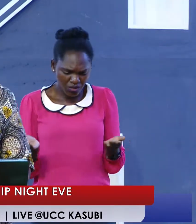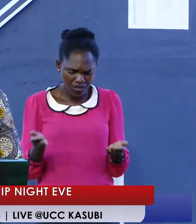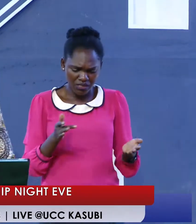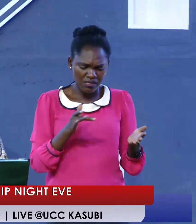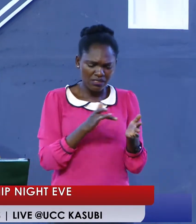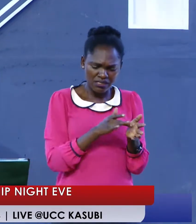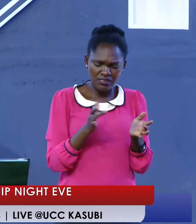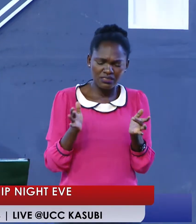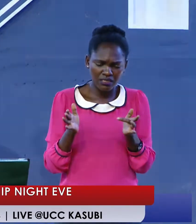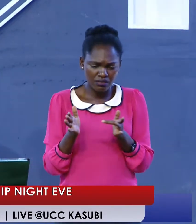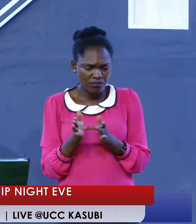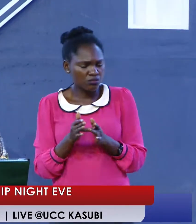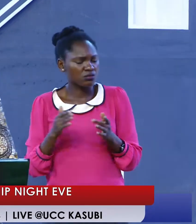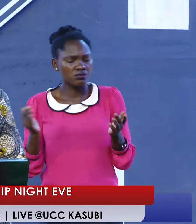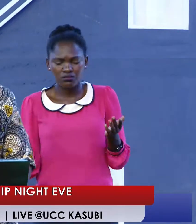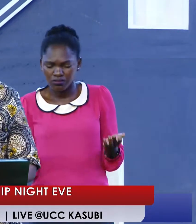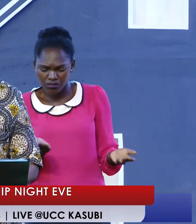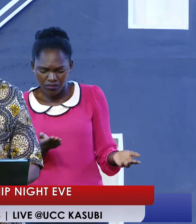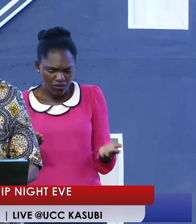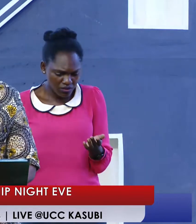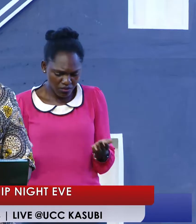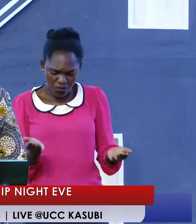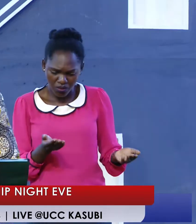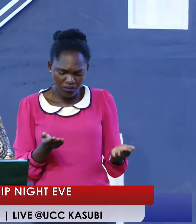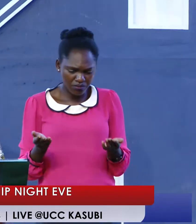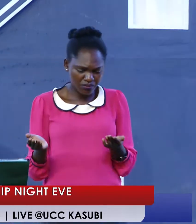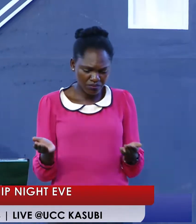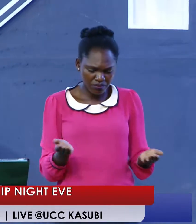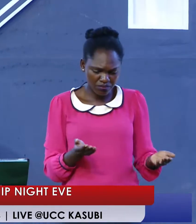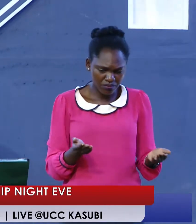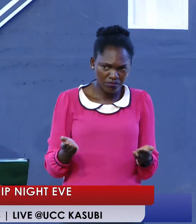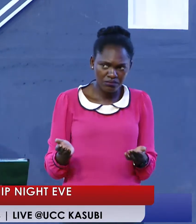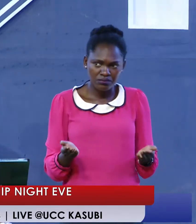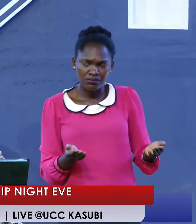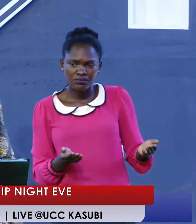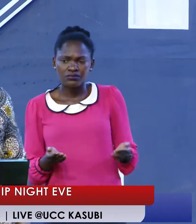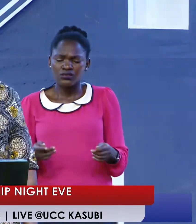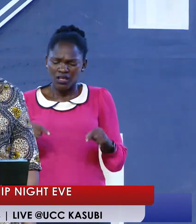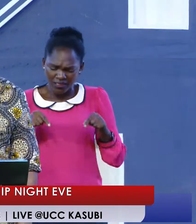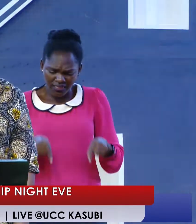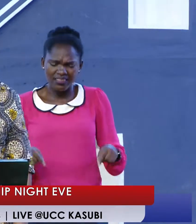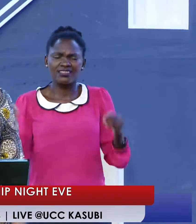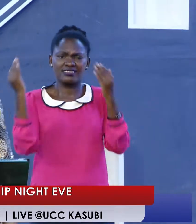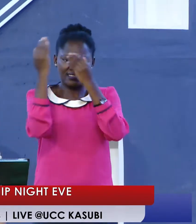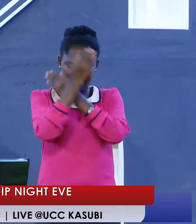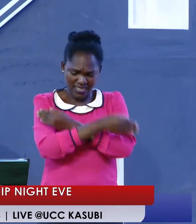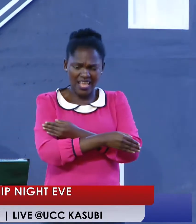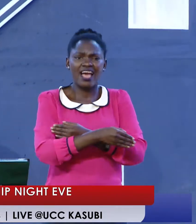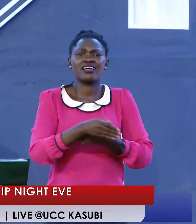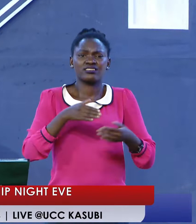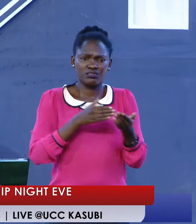Oliwa, Yesu Oliwa. Echiro. Chino